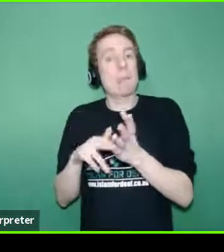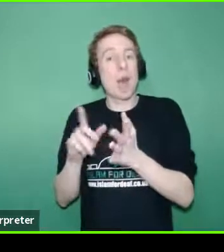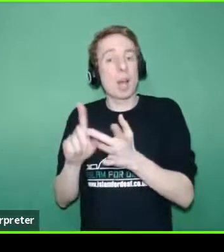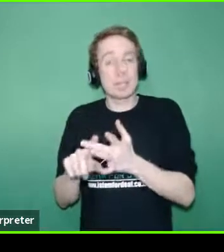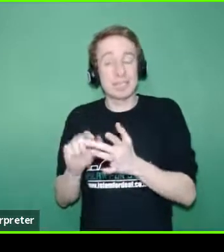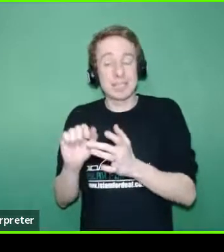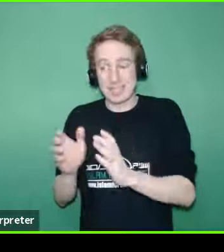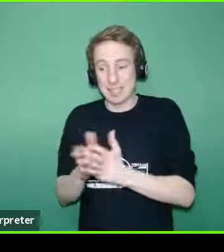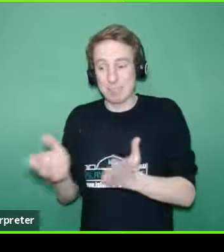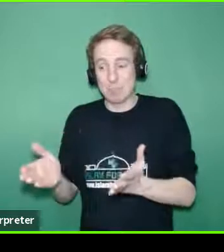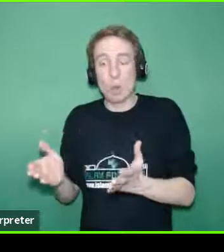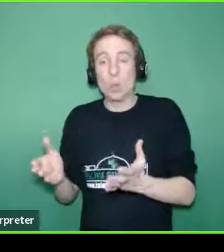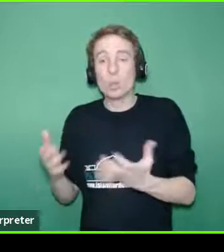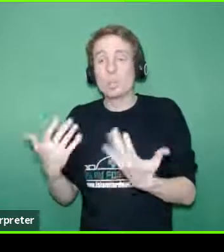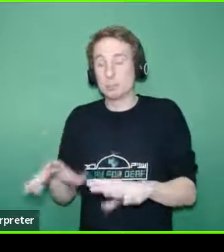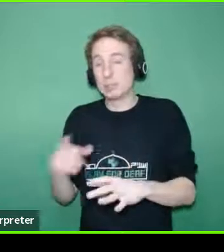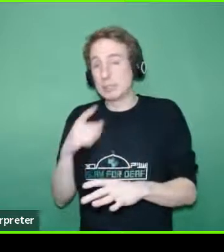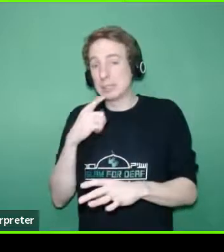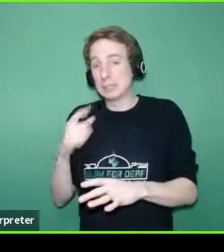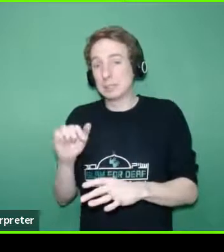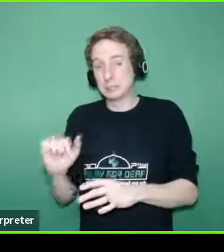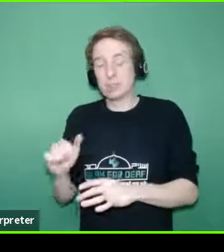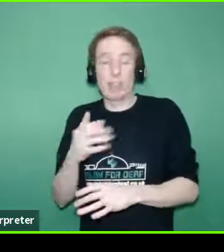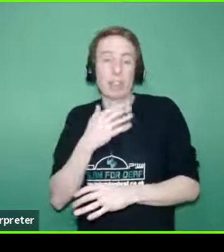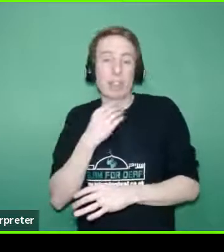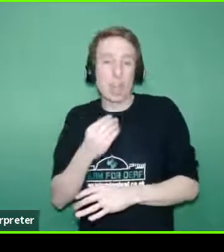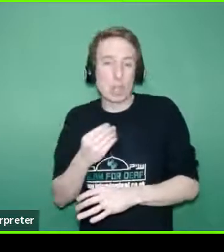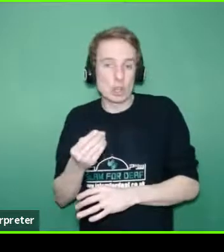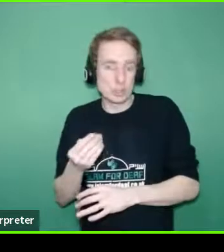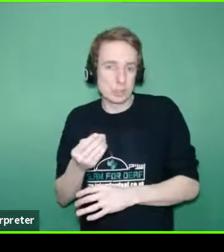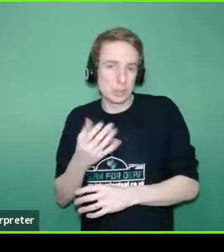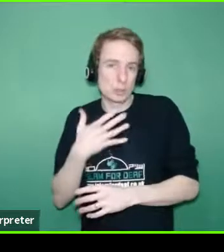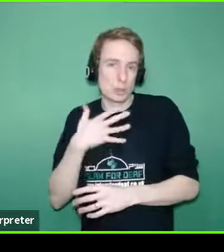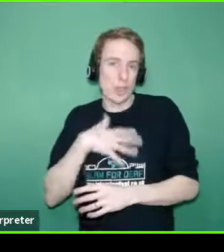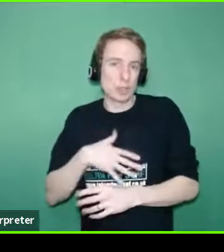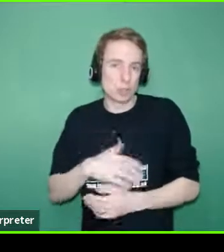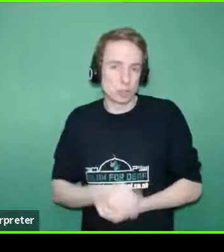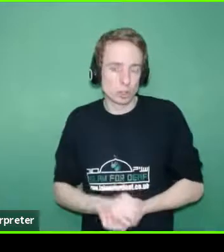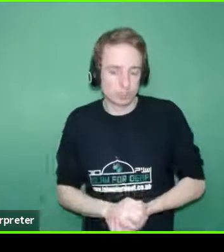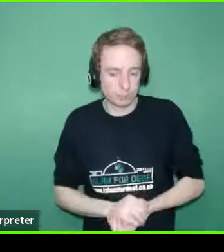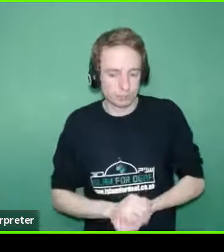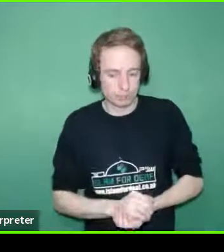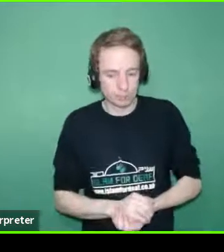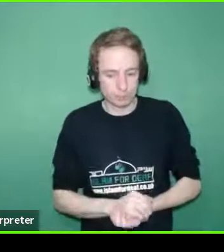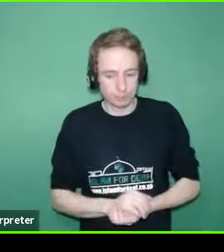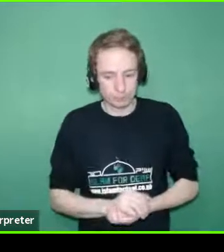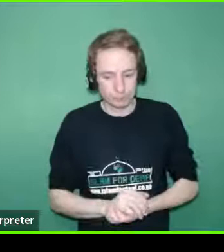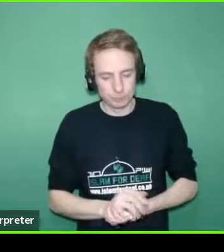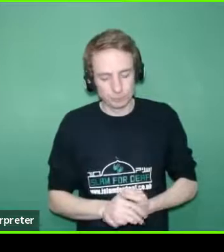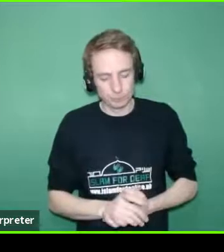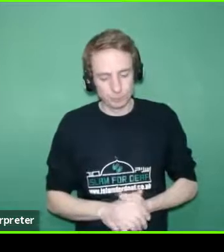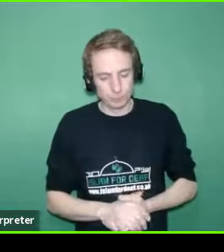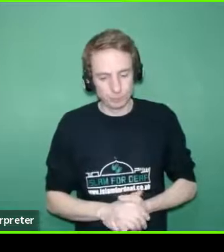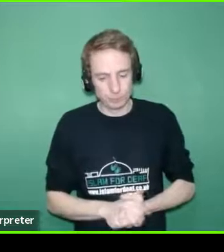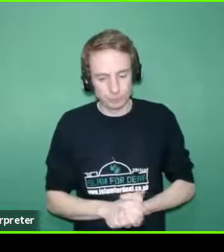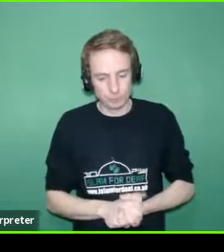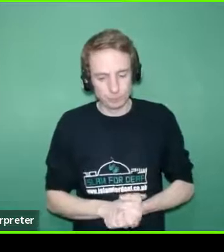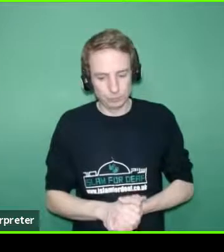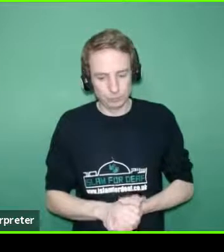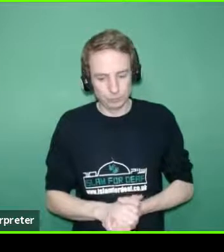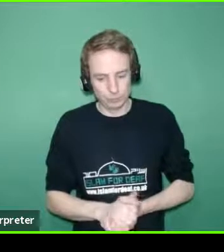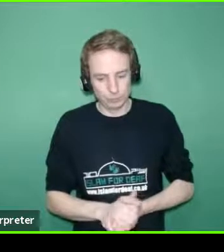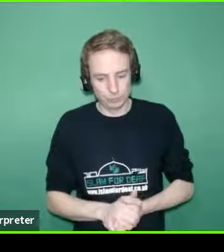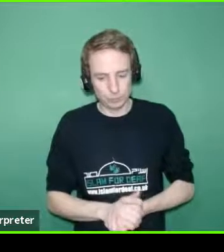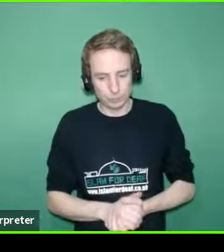quenching of the thirst. وكذلك ليس من السنة ما